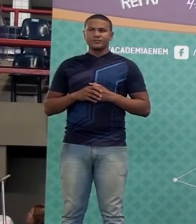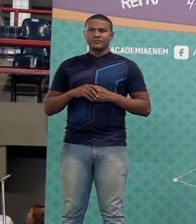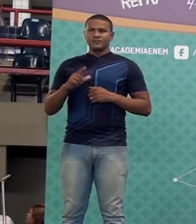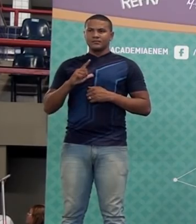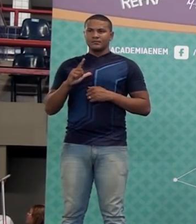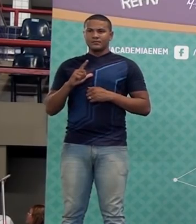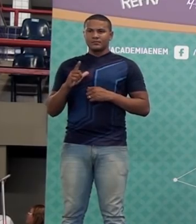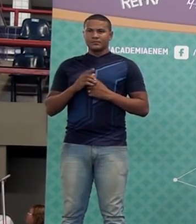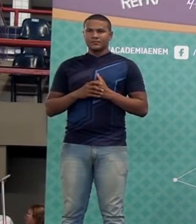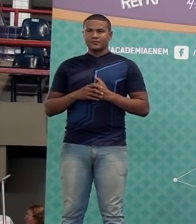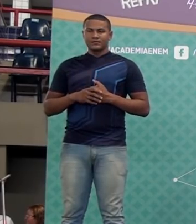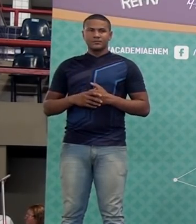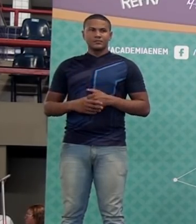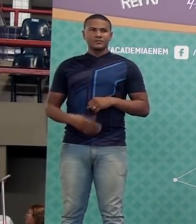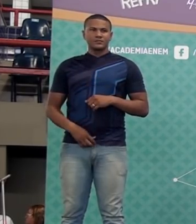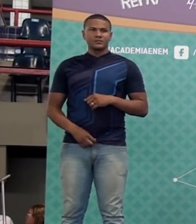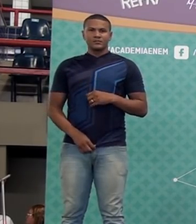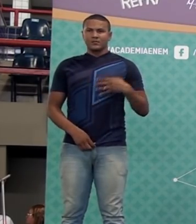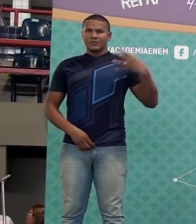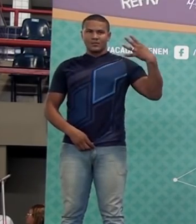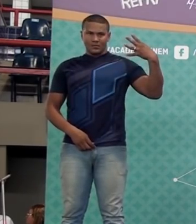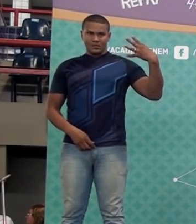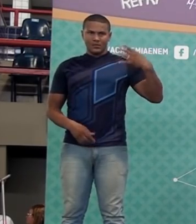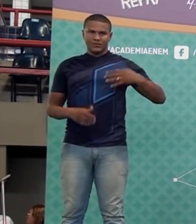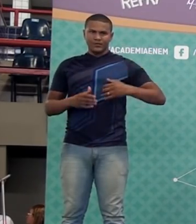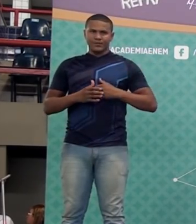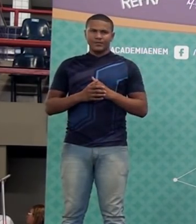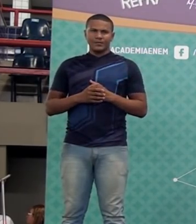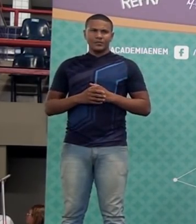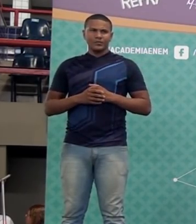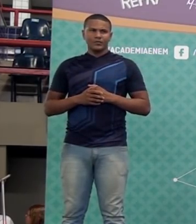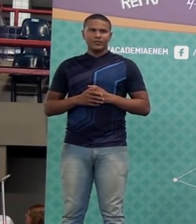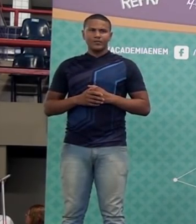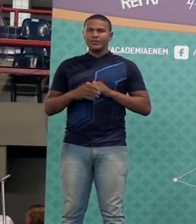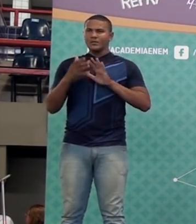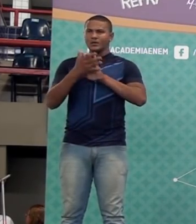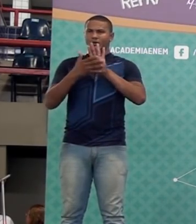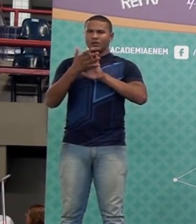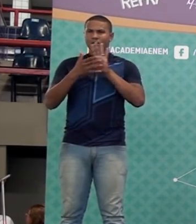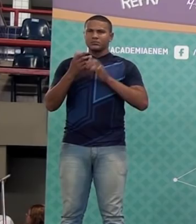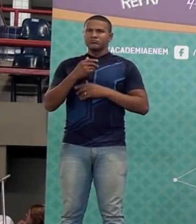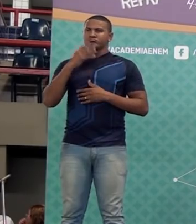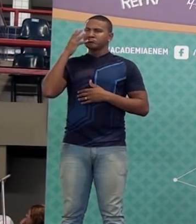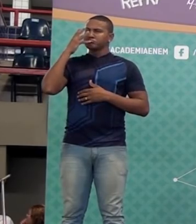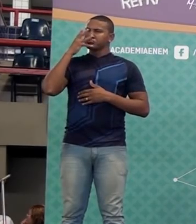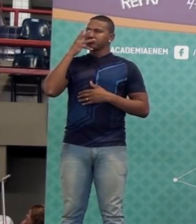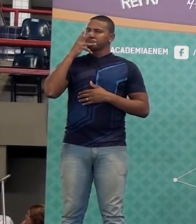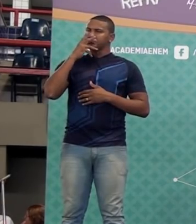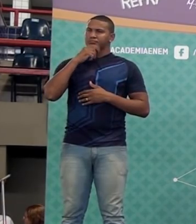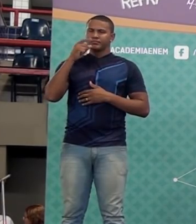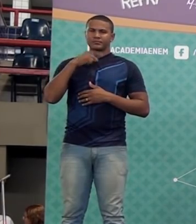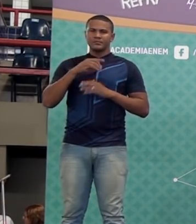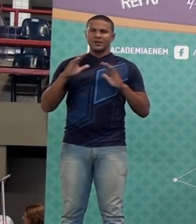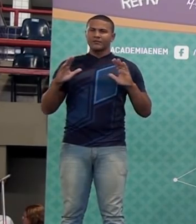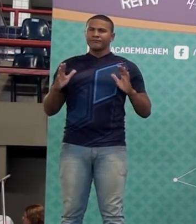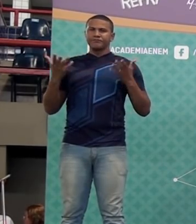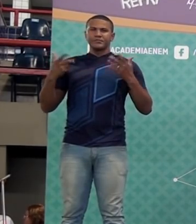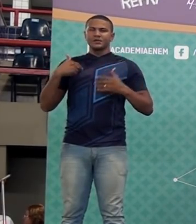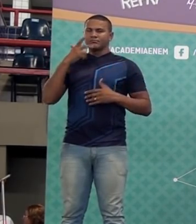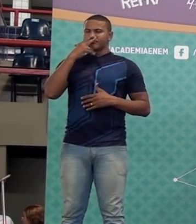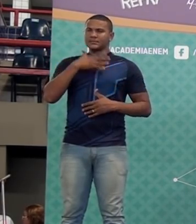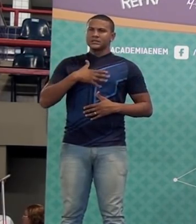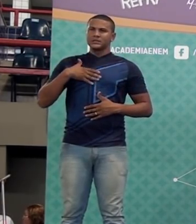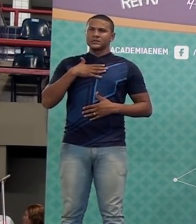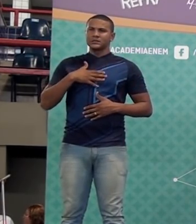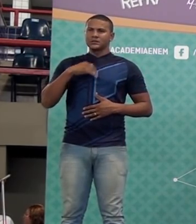canção do Chico Buarque de Holanda, chama Tanto Mar. Foi bonita a festa pá, fiquei contente, ainda guardo renitente um velho